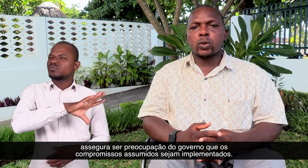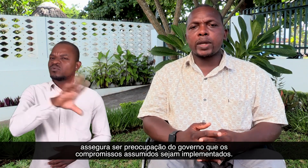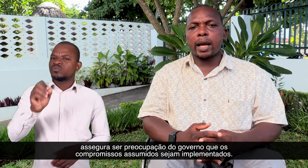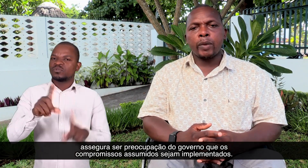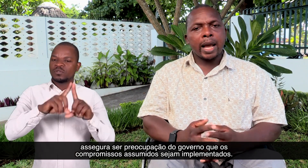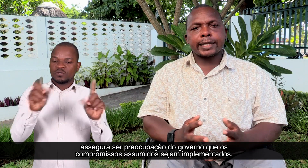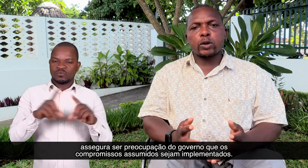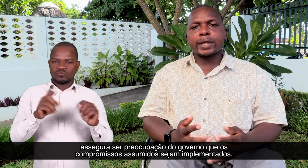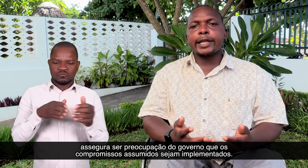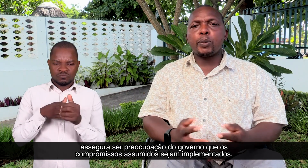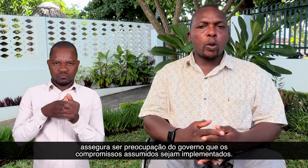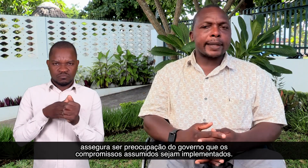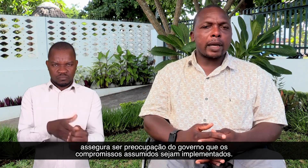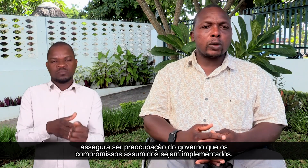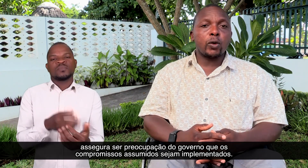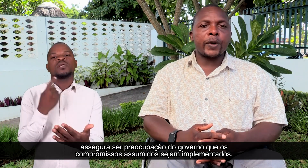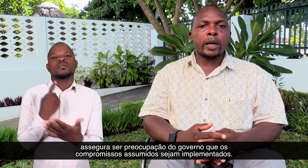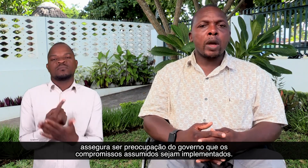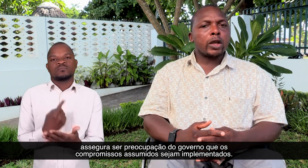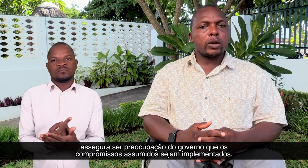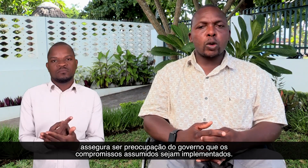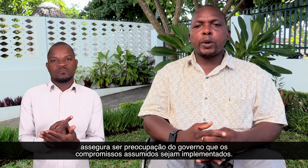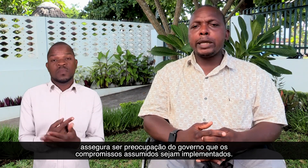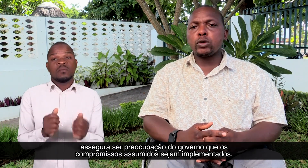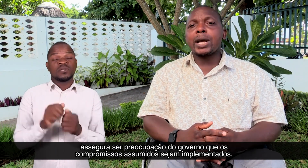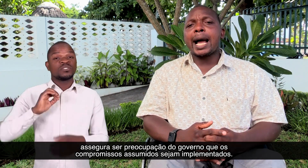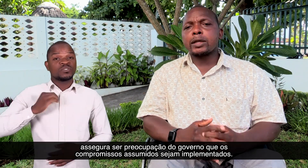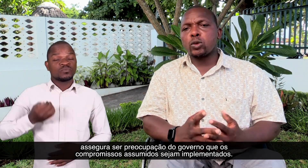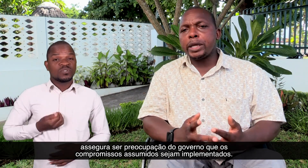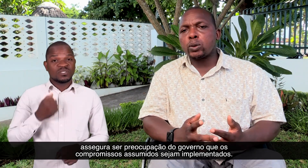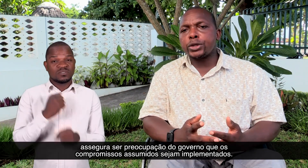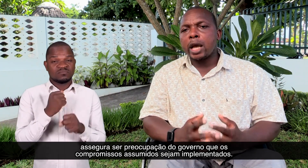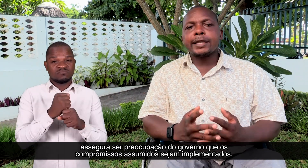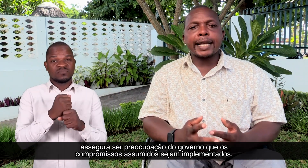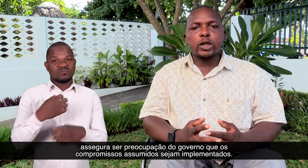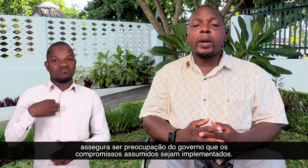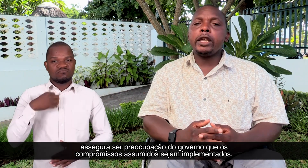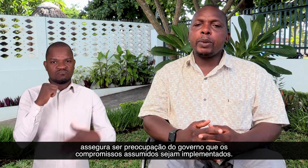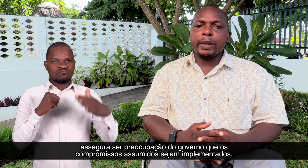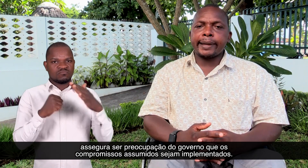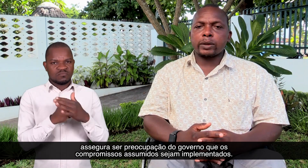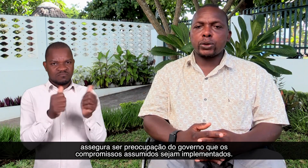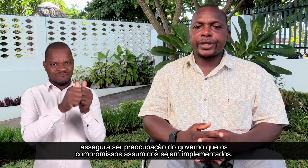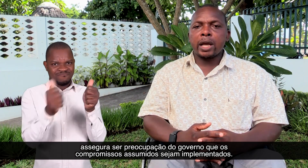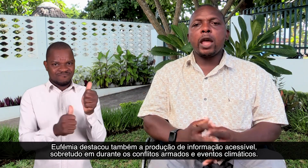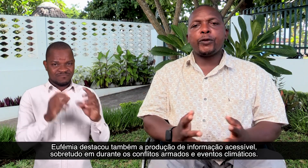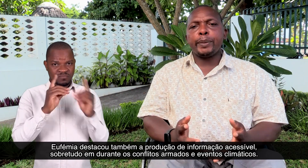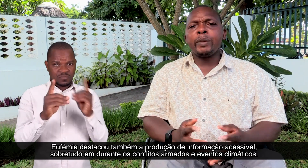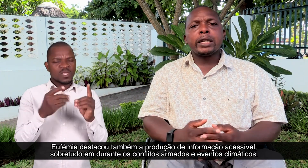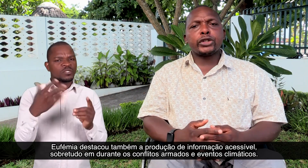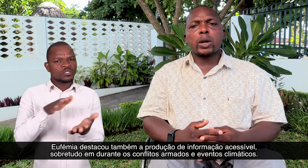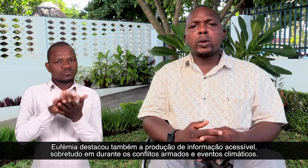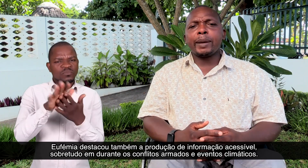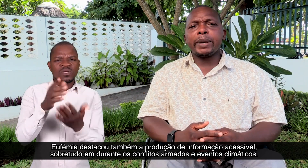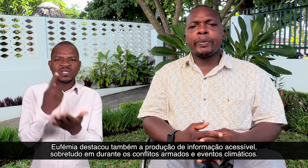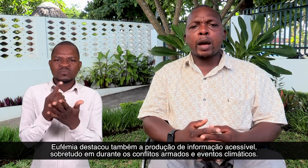Social, assegura ser preocupação do governo que os compromissos assumidos sejam implementados.